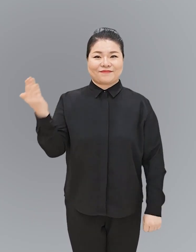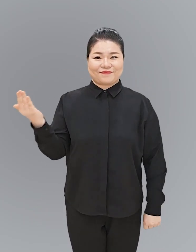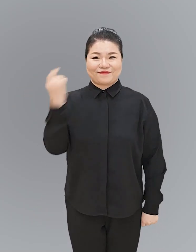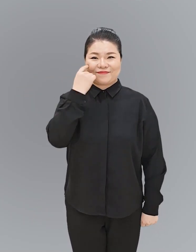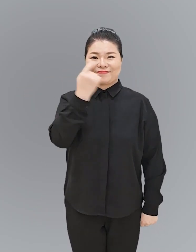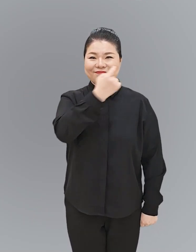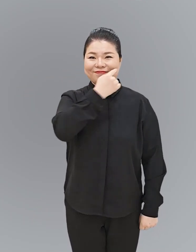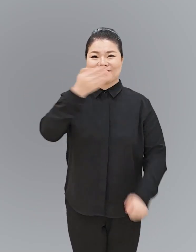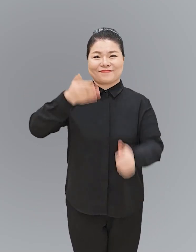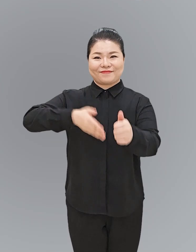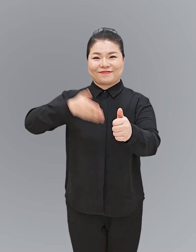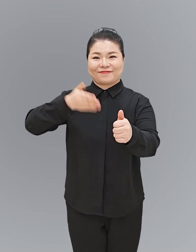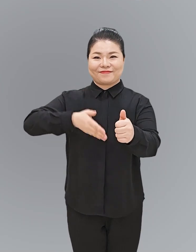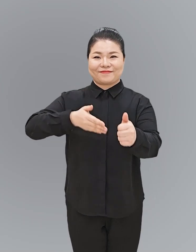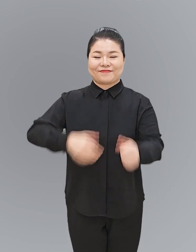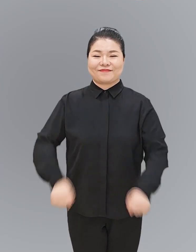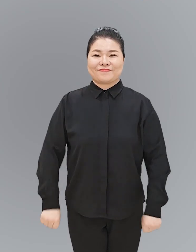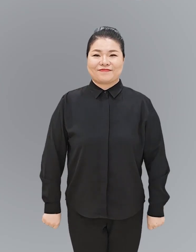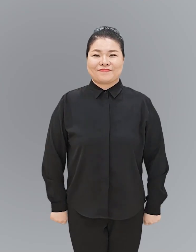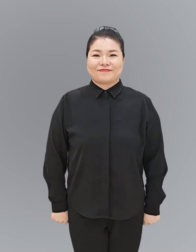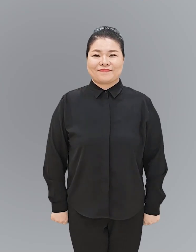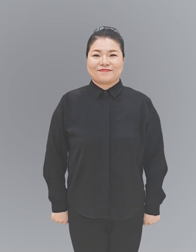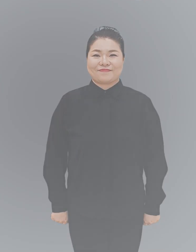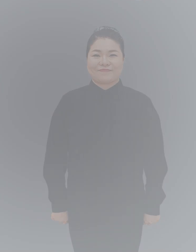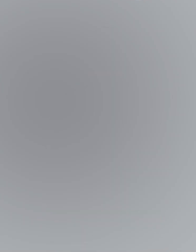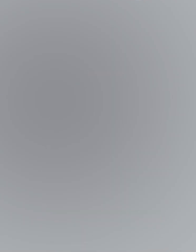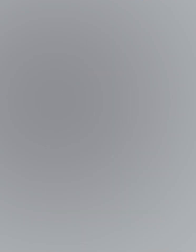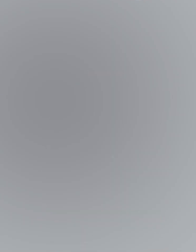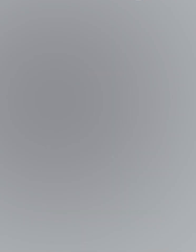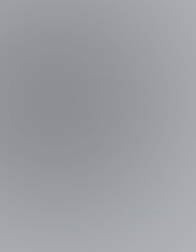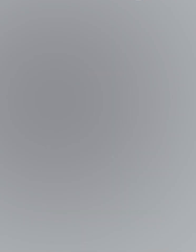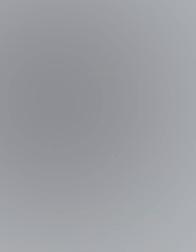캐닉. 출판사 윌북.